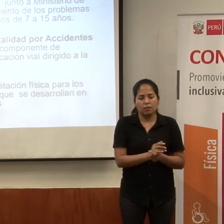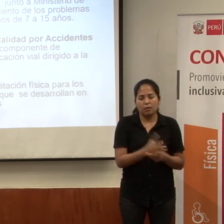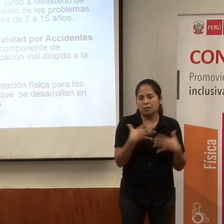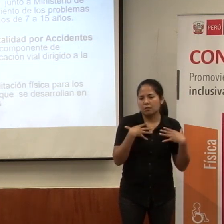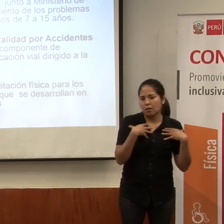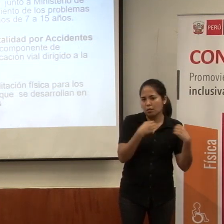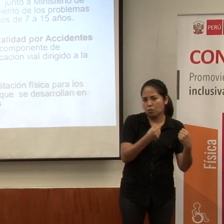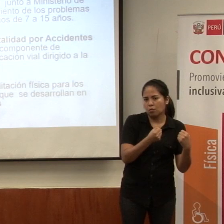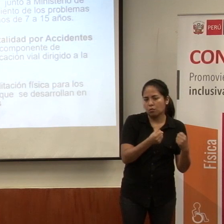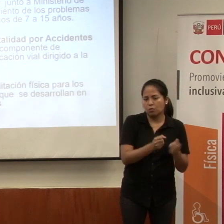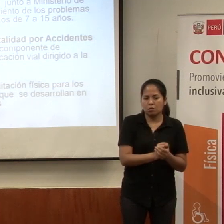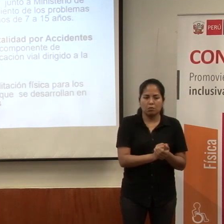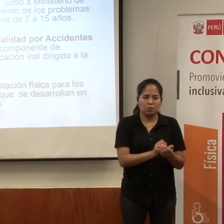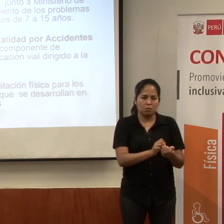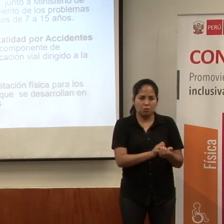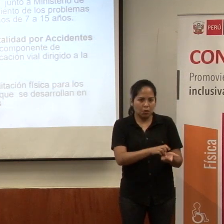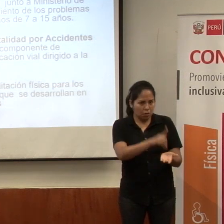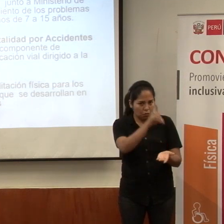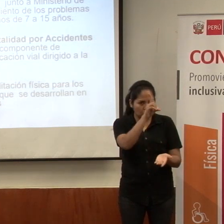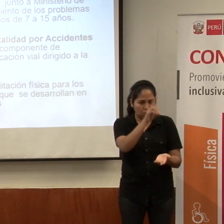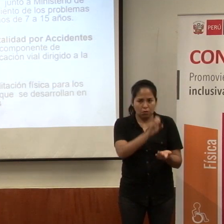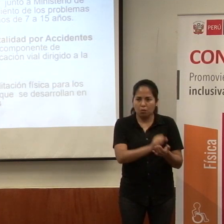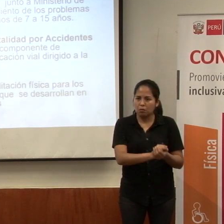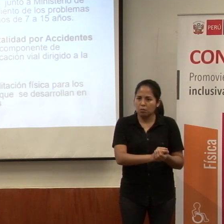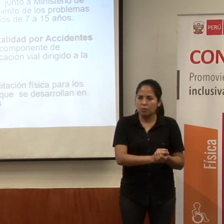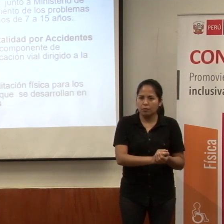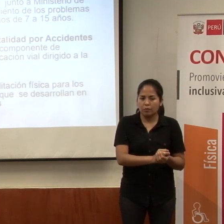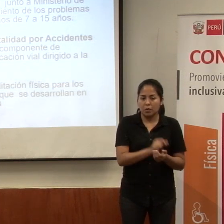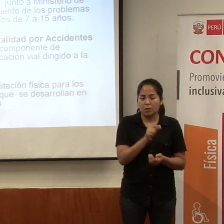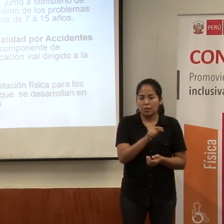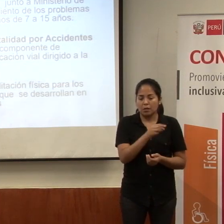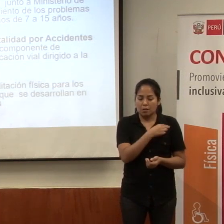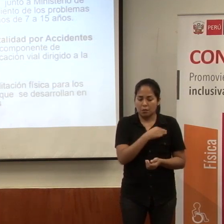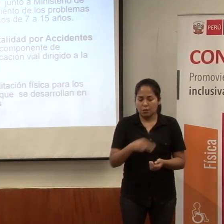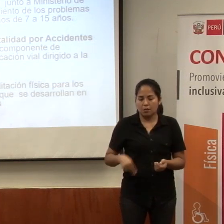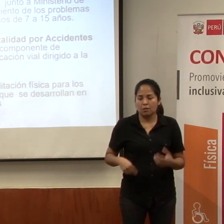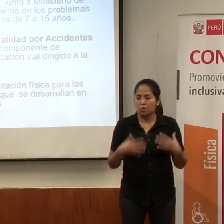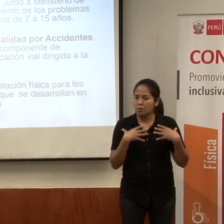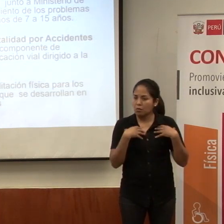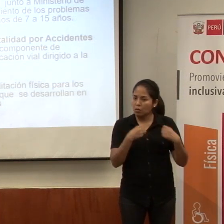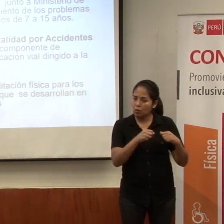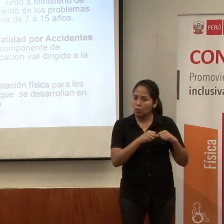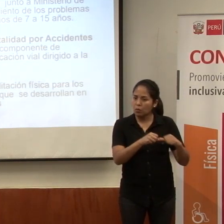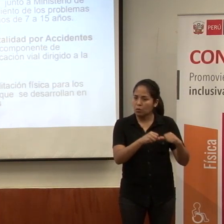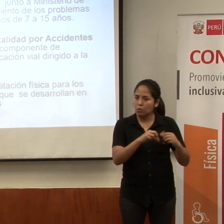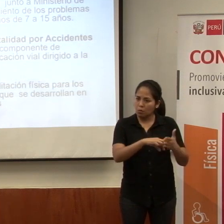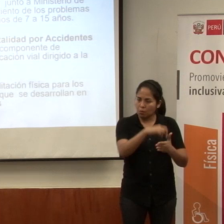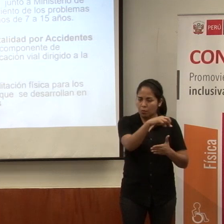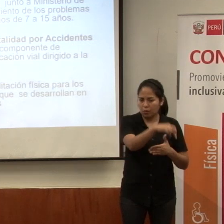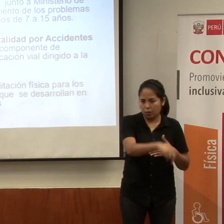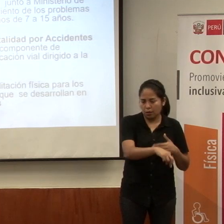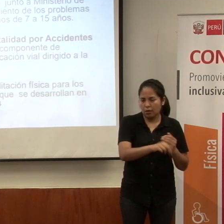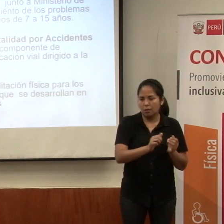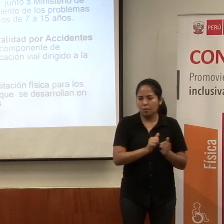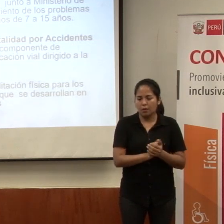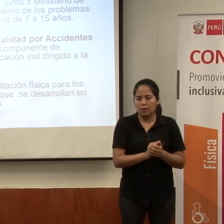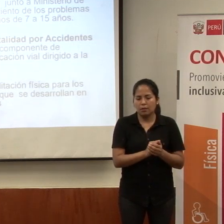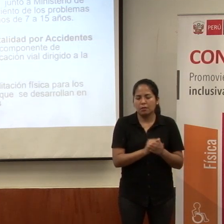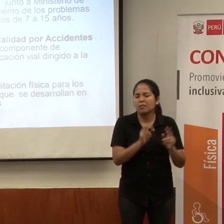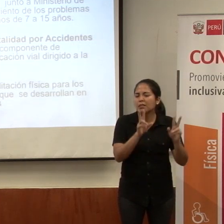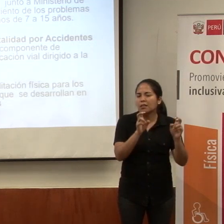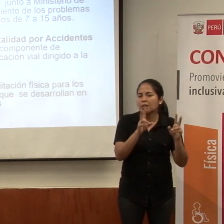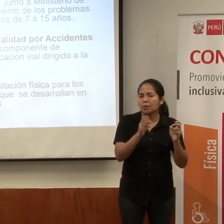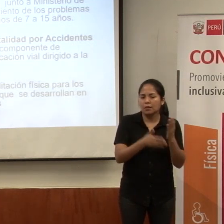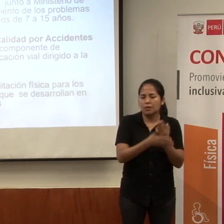una serie de problemas, seguramente que los han continuado el Ministerio de Salud, que tienen que ver con las especialmente